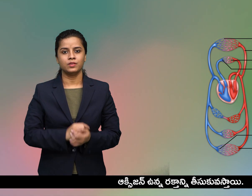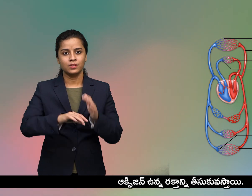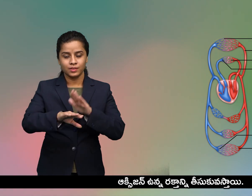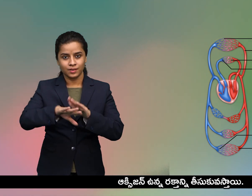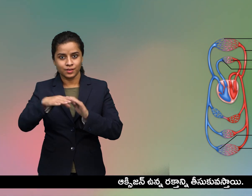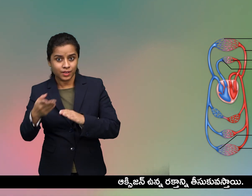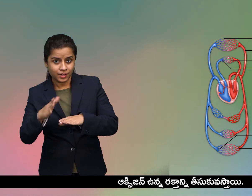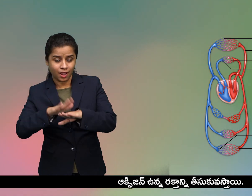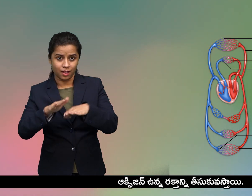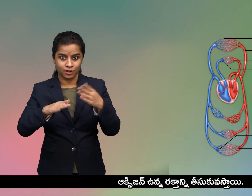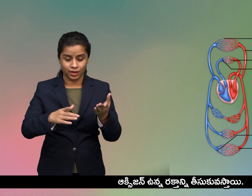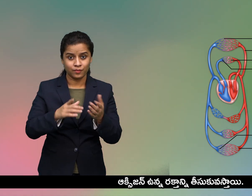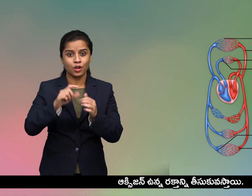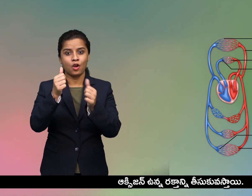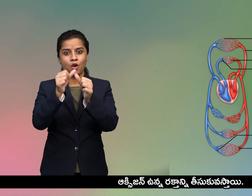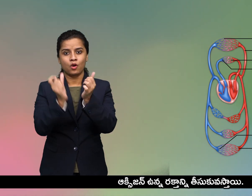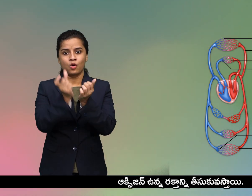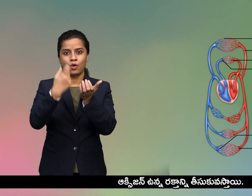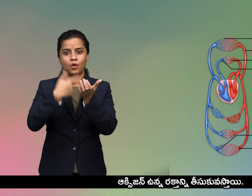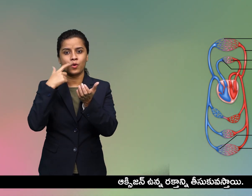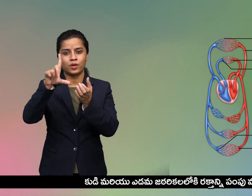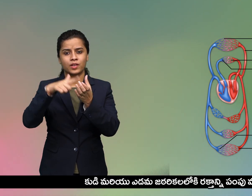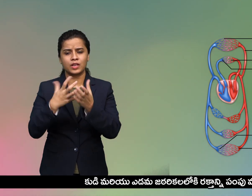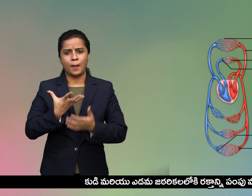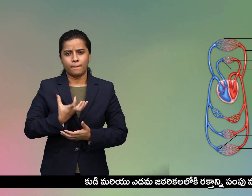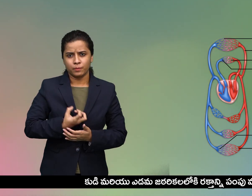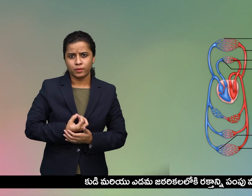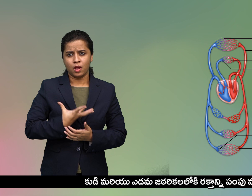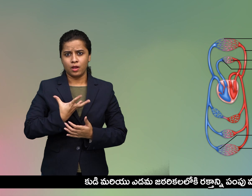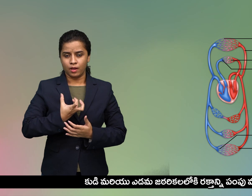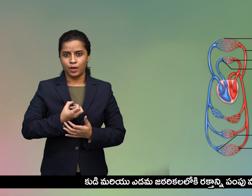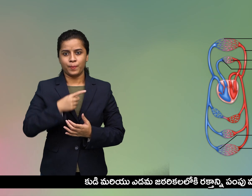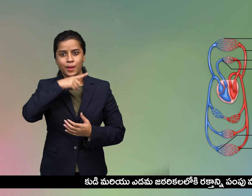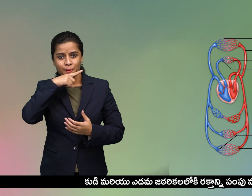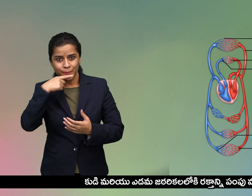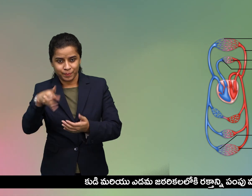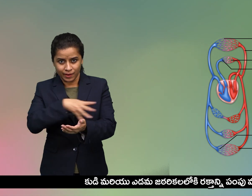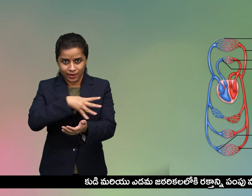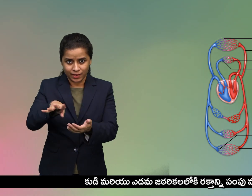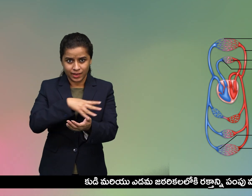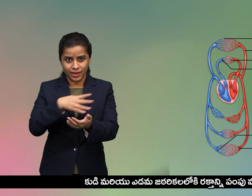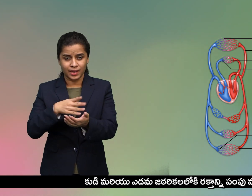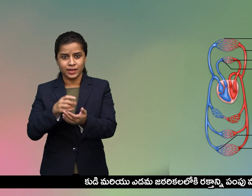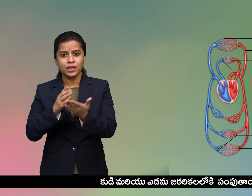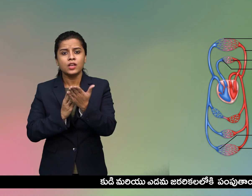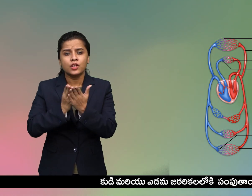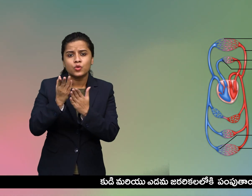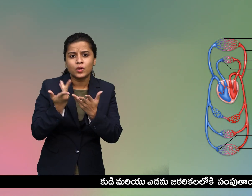ఆక్సిజన్ ఉన్న రక్తాన్ని తీసుకువస్తాయి. కుడి మరియు ఎడమ కర్ణిక రక్తాన్ని వరుసగా కుడి